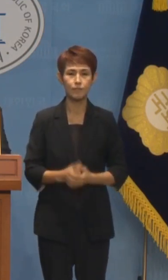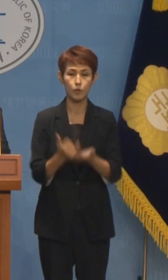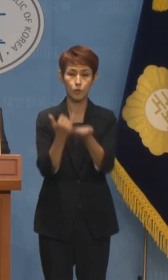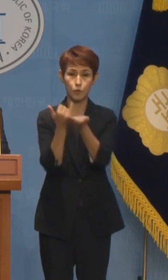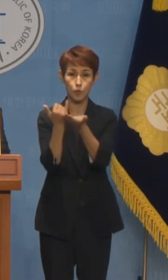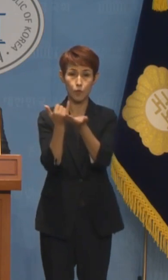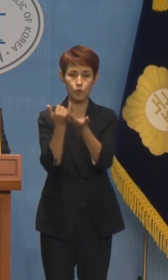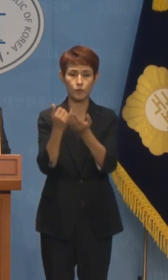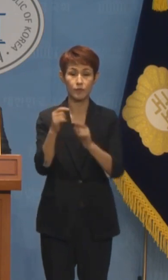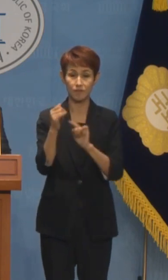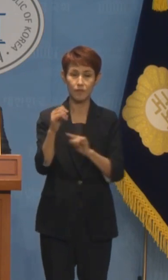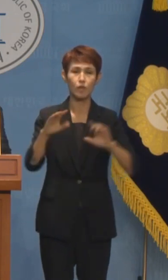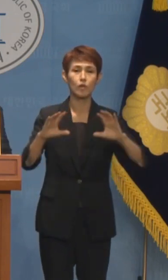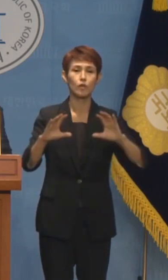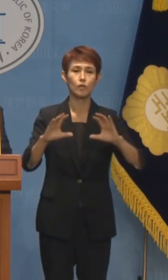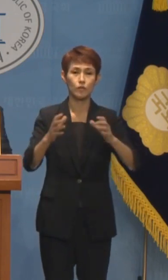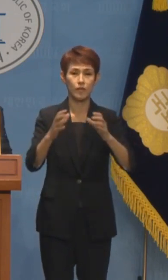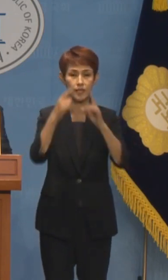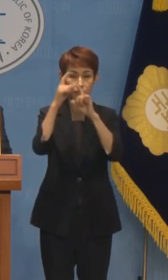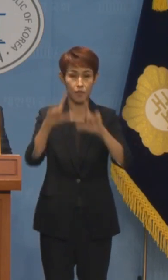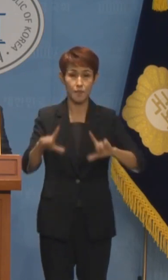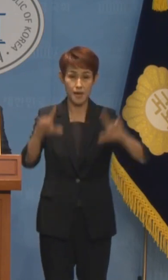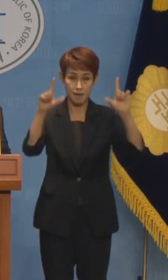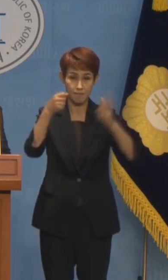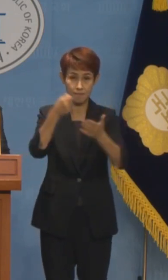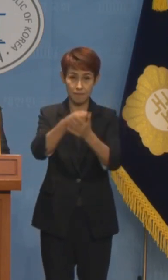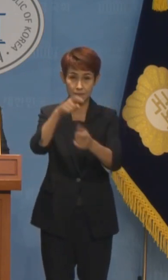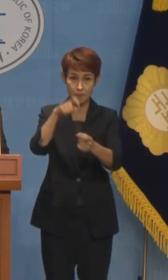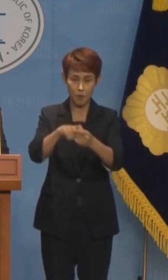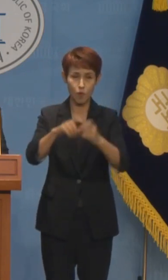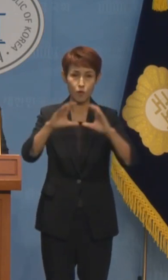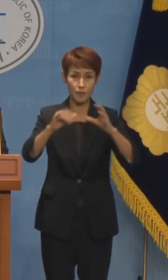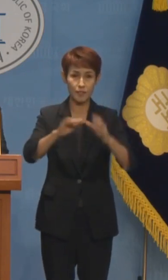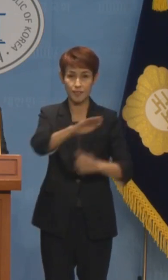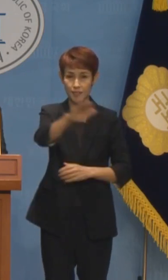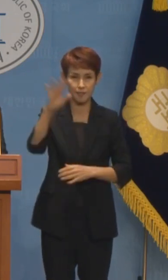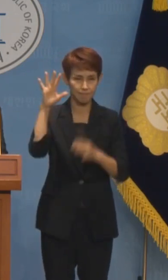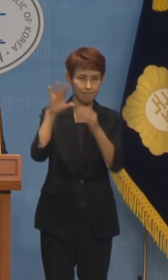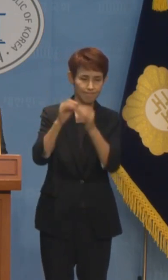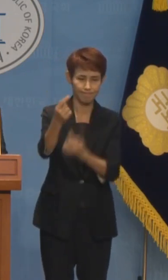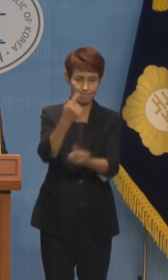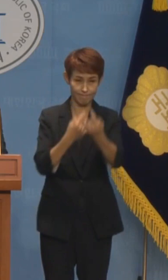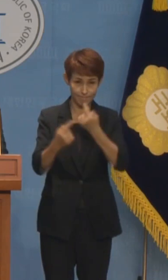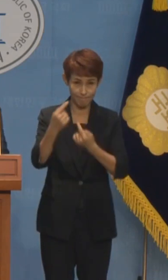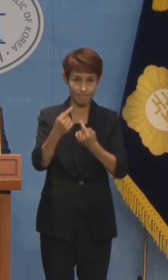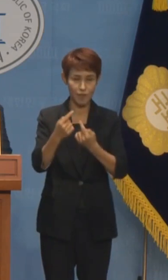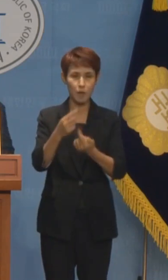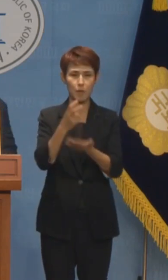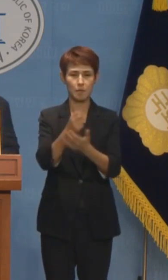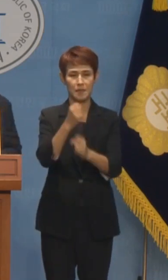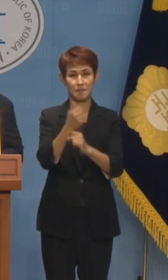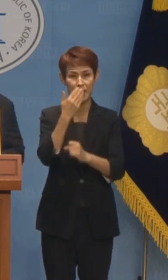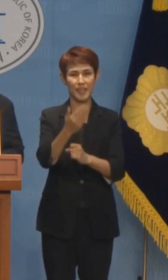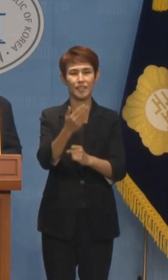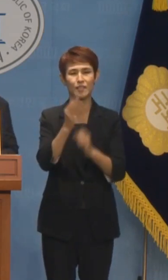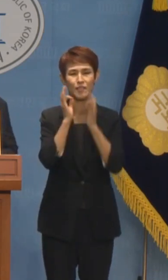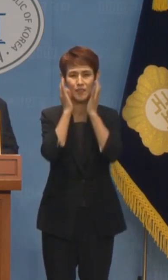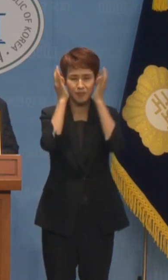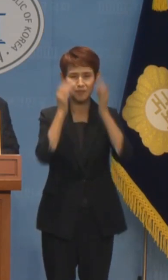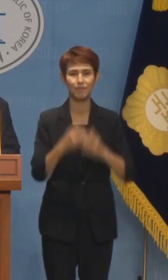국민동의 청원이 법률 재정에 대중적인 기반이 되도록겠습니다